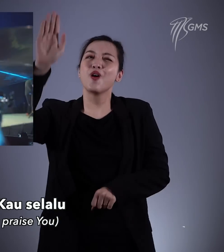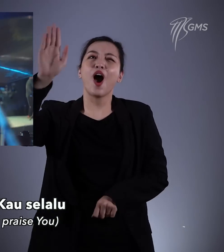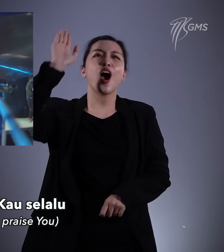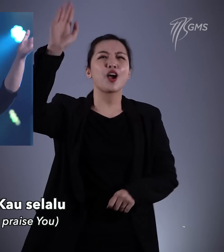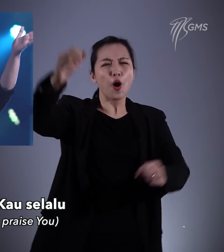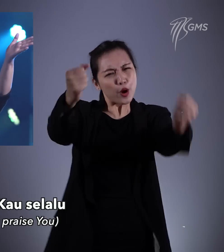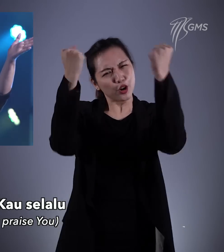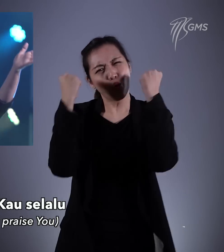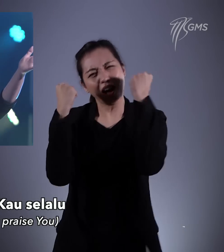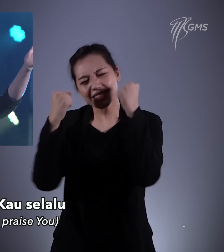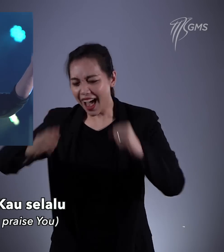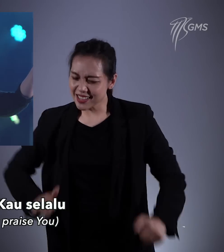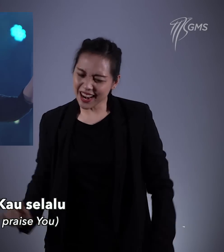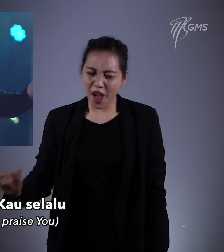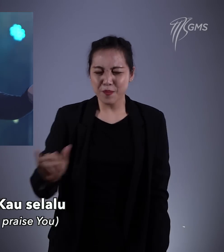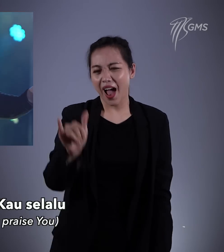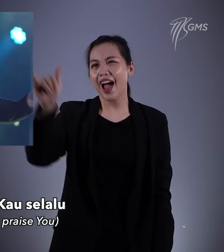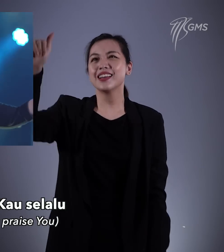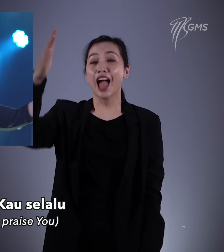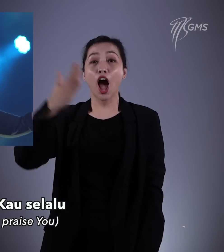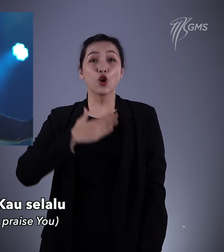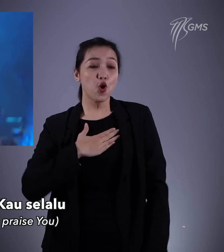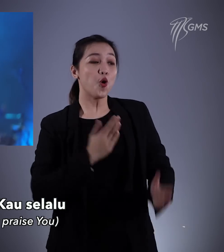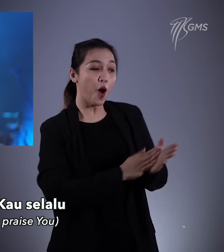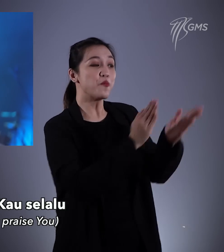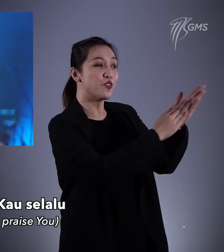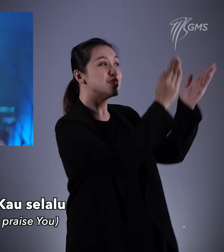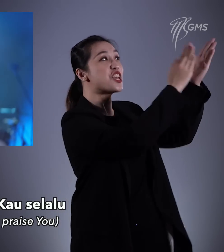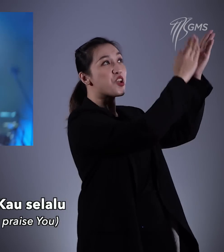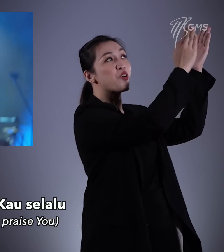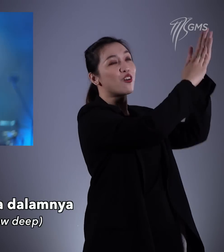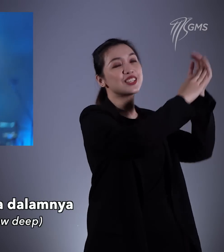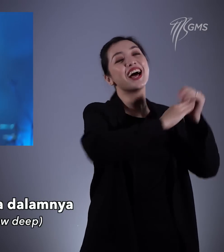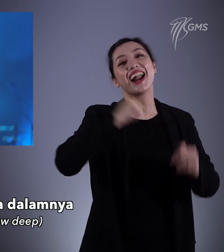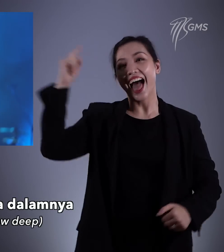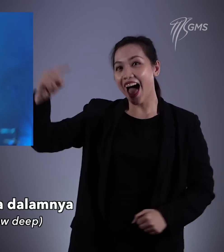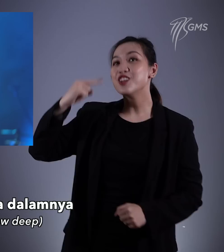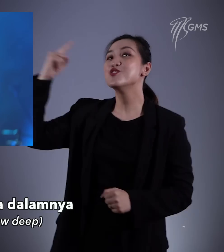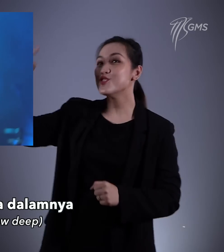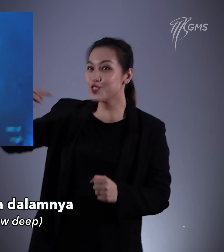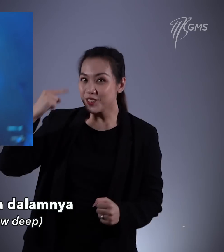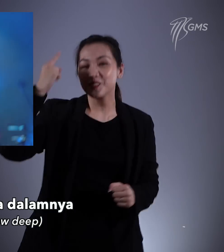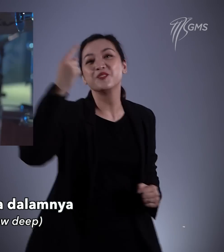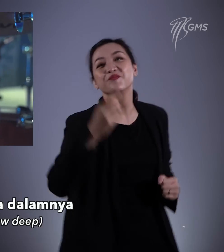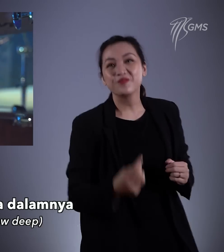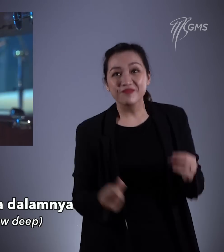sepertimu. Kau berkuasa selamanya, puji Kau selalu.